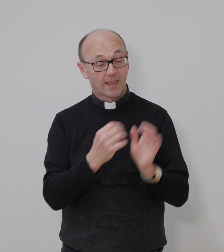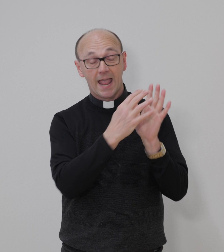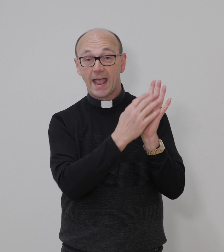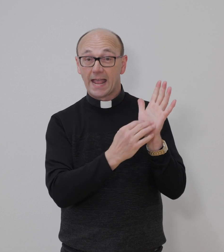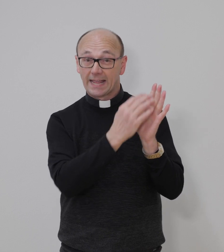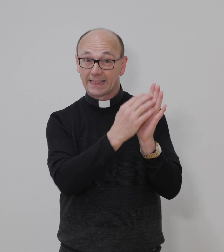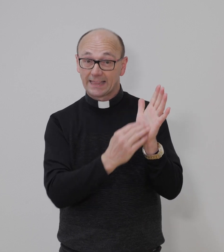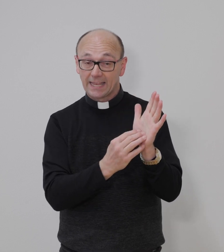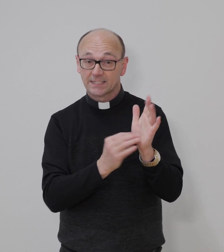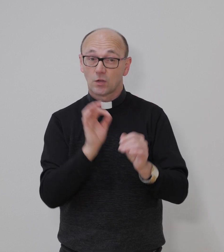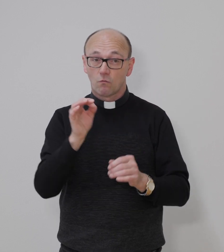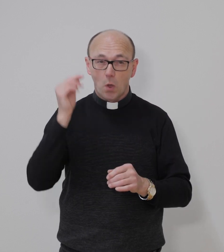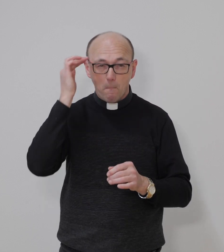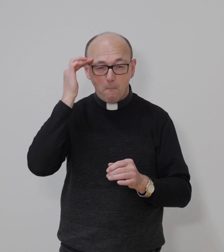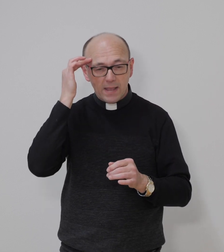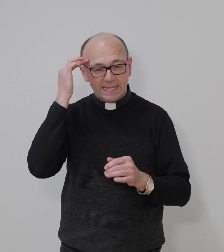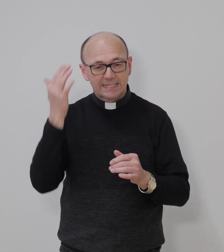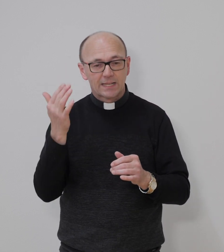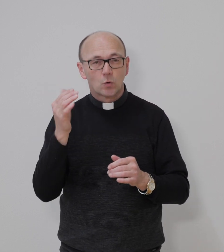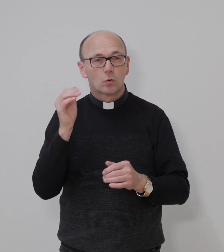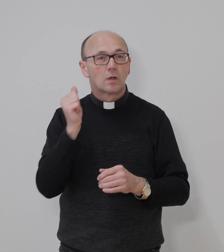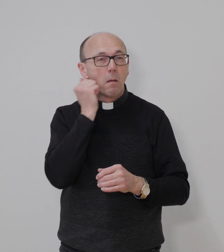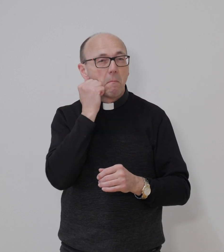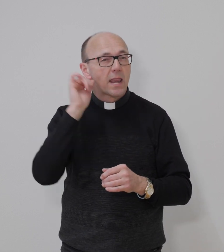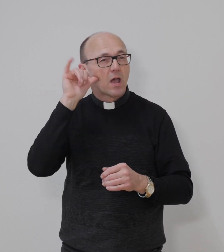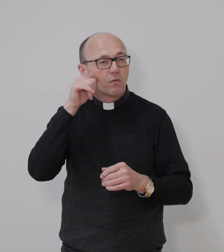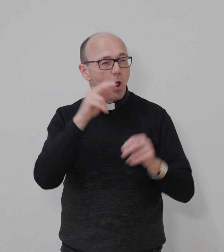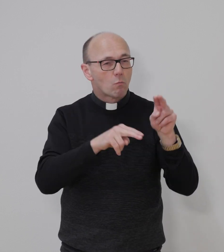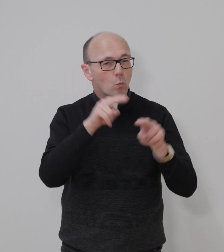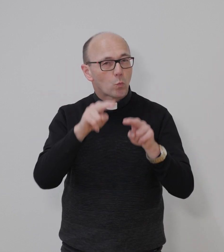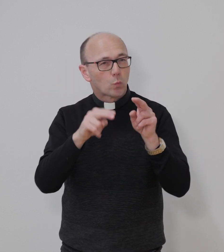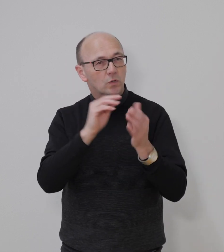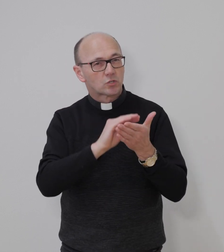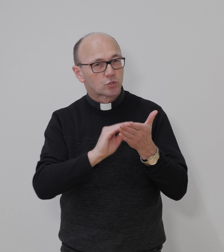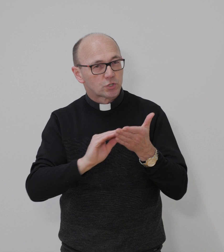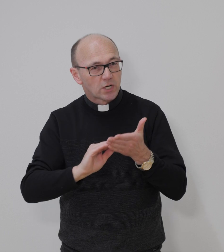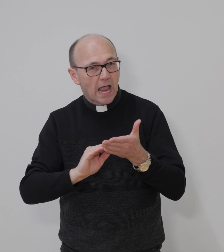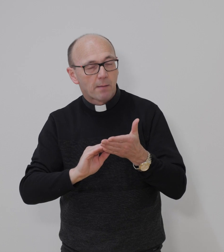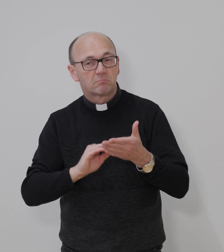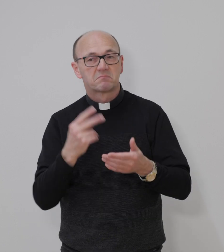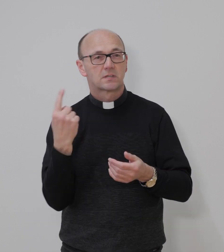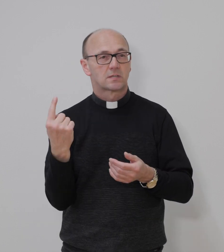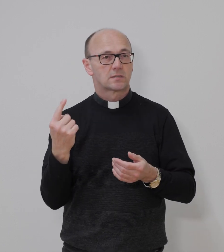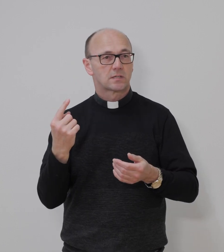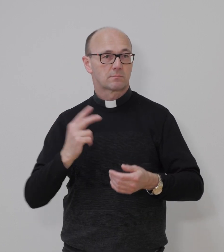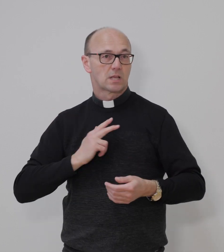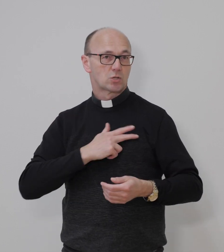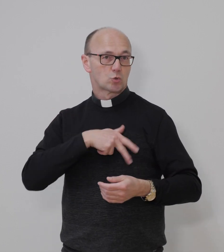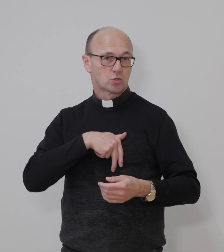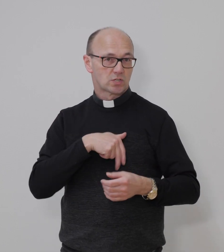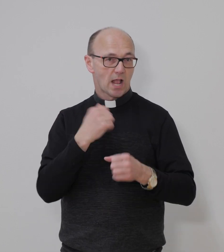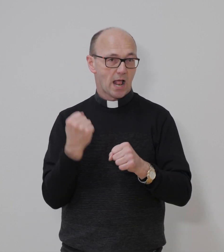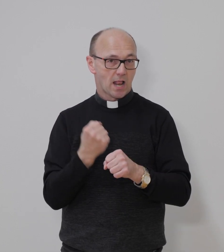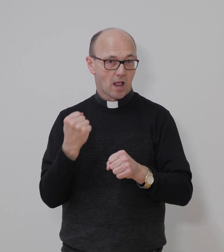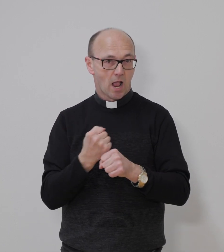Stationen wurden von Frauen und Männern verfasst, die in karitativen und sozialen Brennpunkten tätig sind. Unter